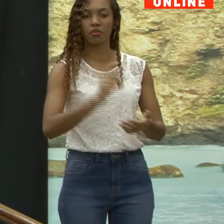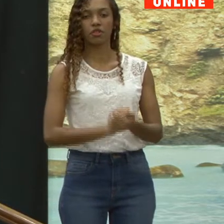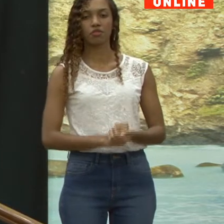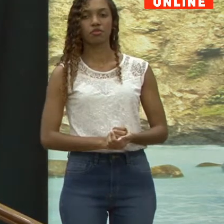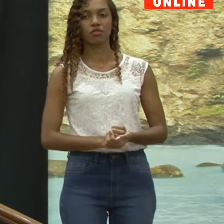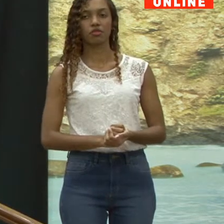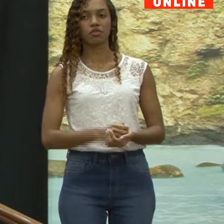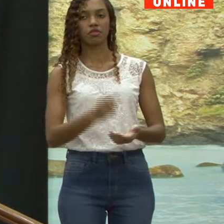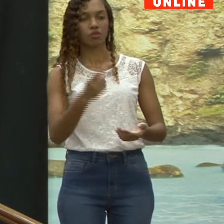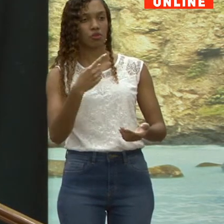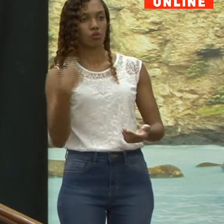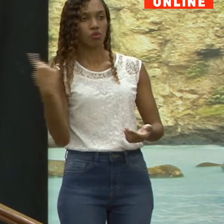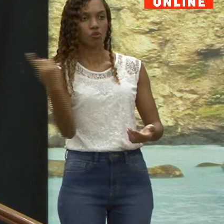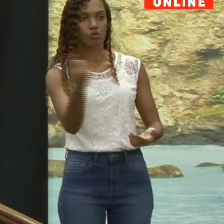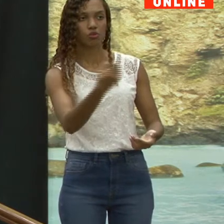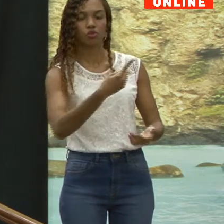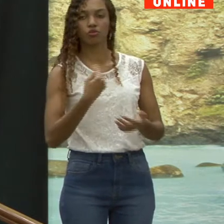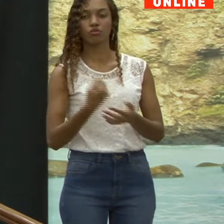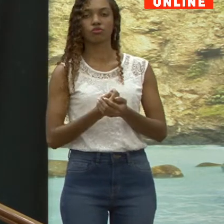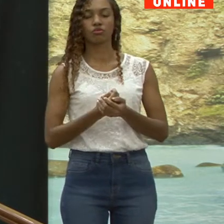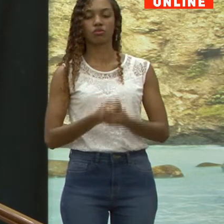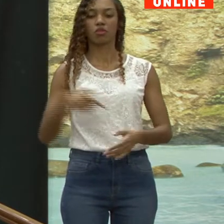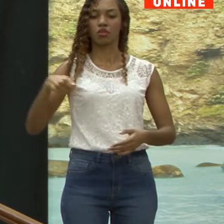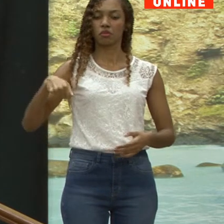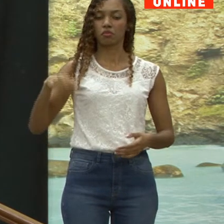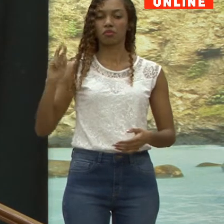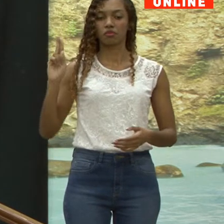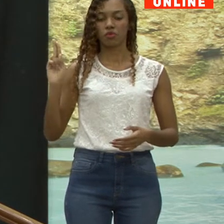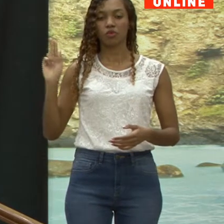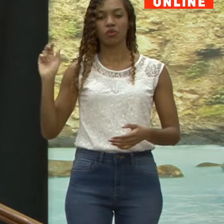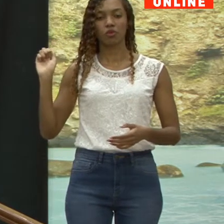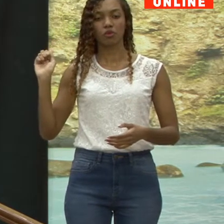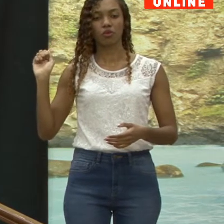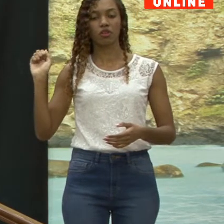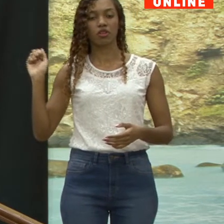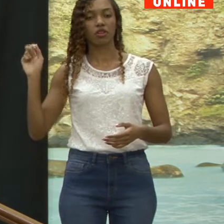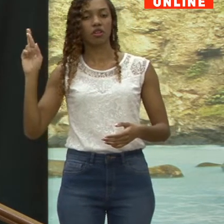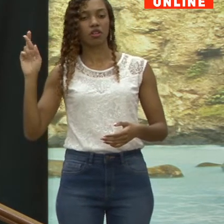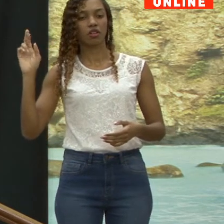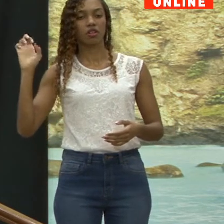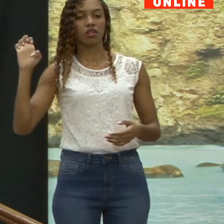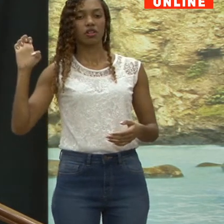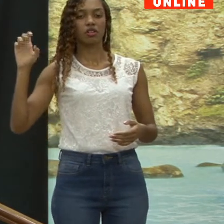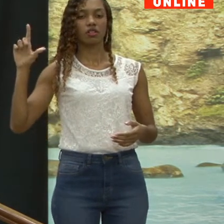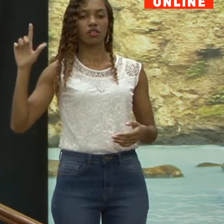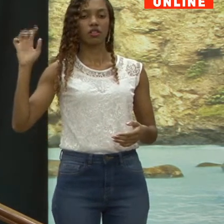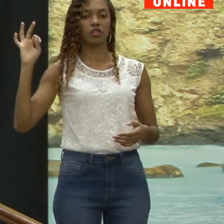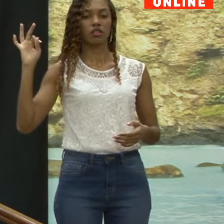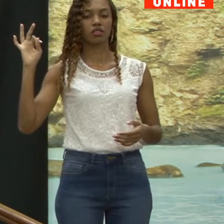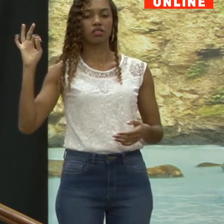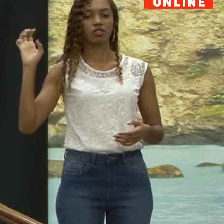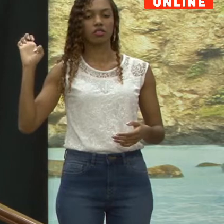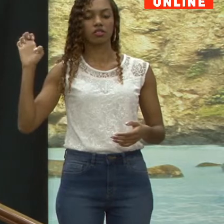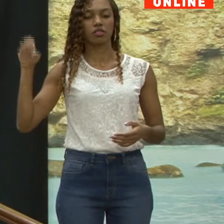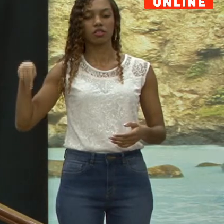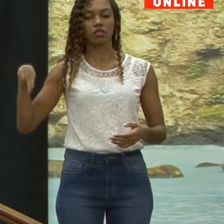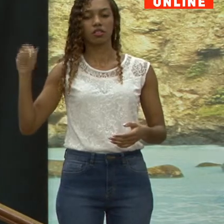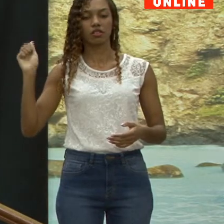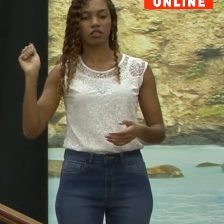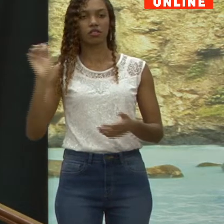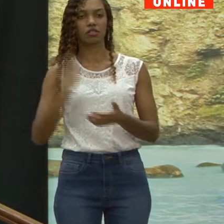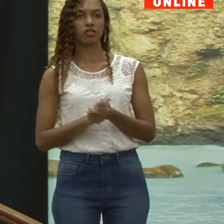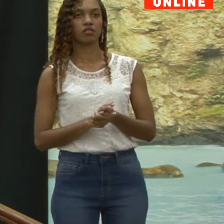Eu tenho alguma experiência, poderia forçar. Mas eu quero extrair o texto, talvez alguma coisa que você não pensou